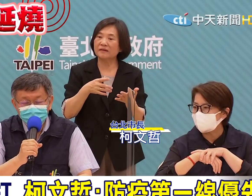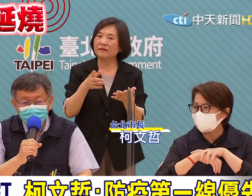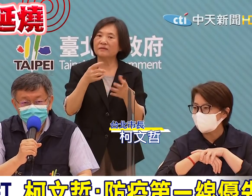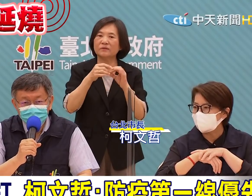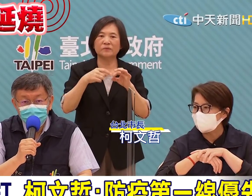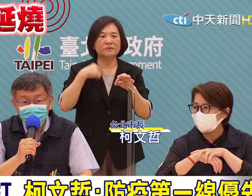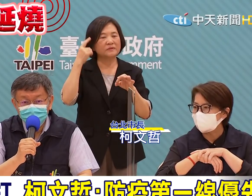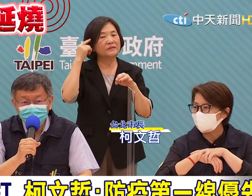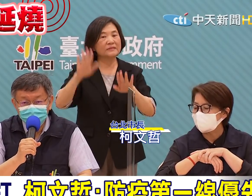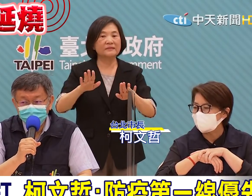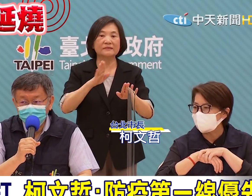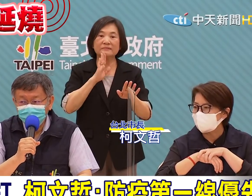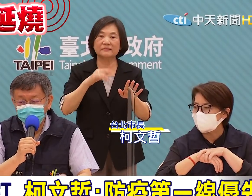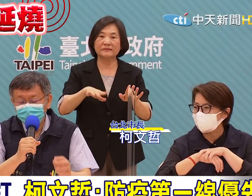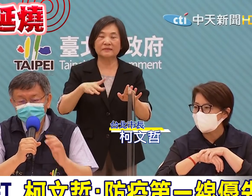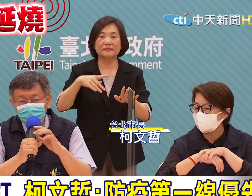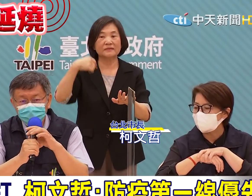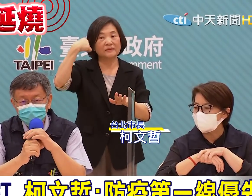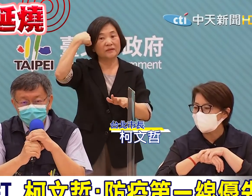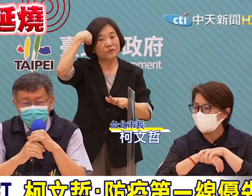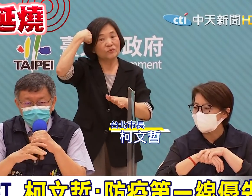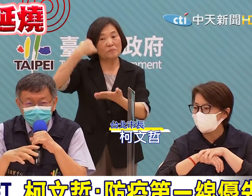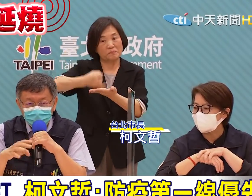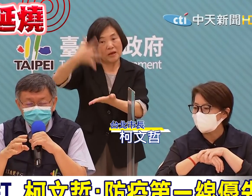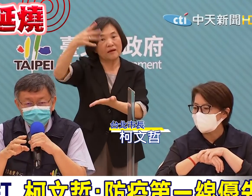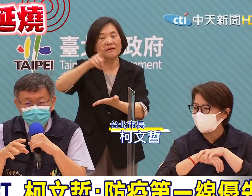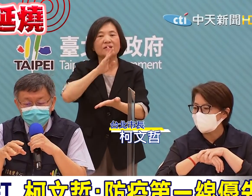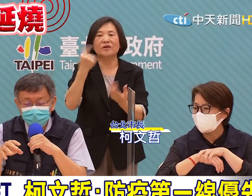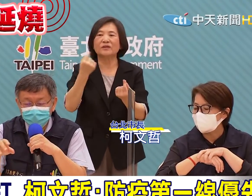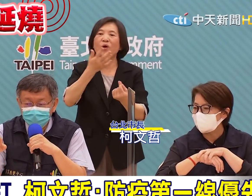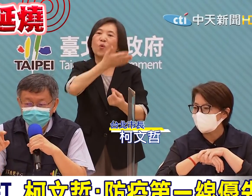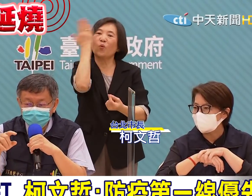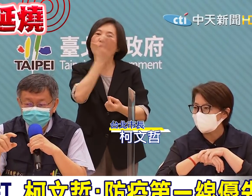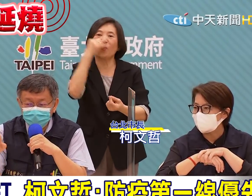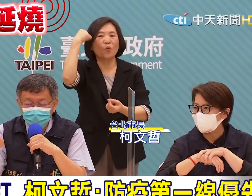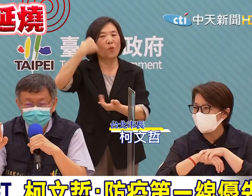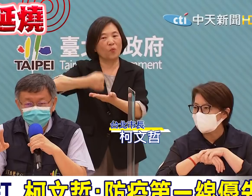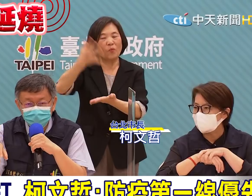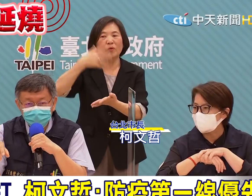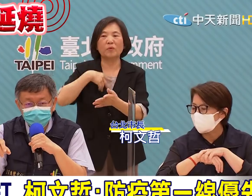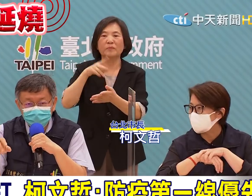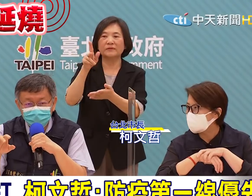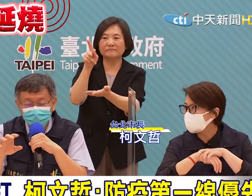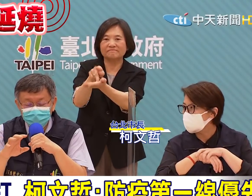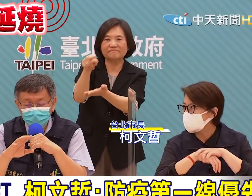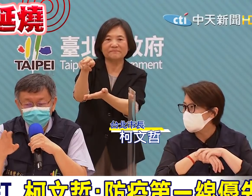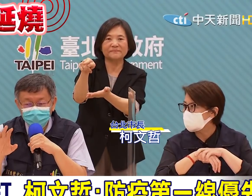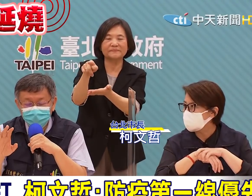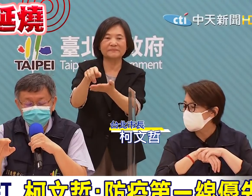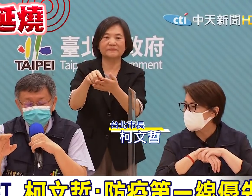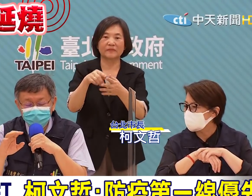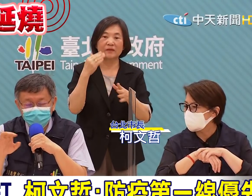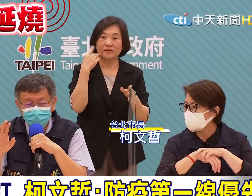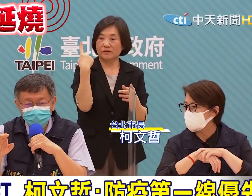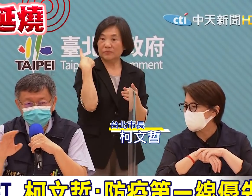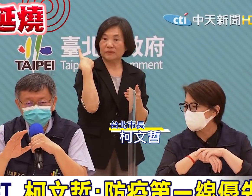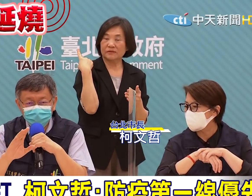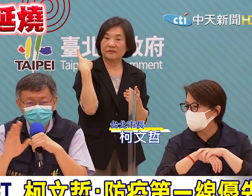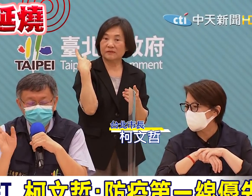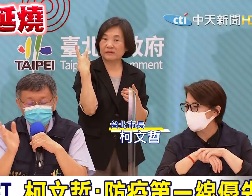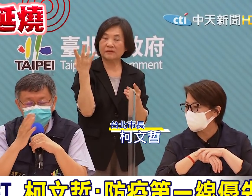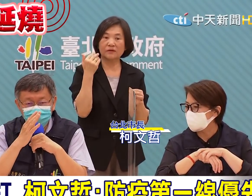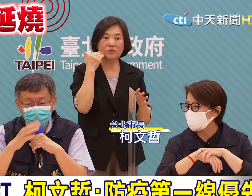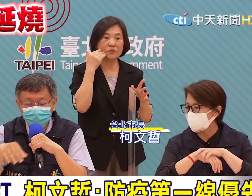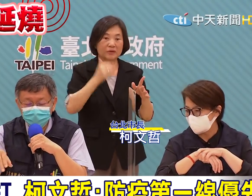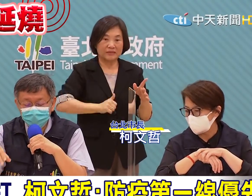征用哦大型的旅馆。那事实上，从昨天到现在哦，几乎只要是快筛阳性的，全部